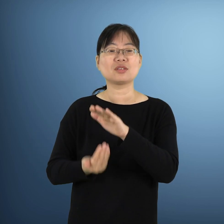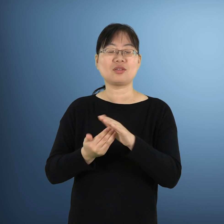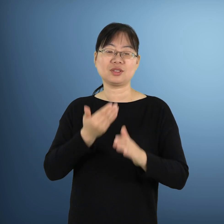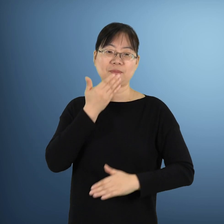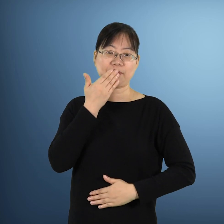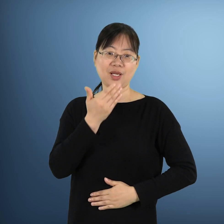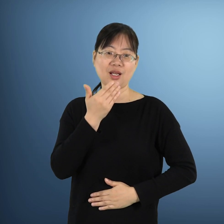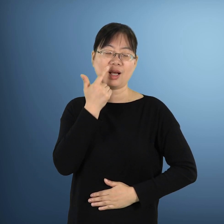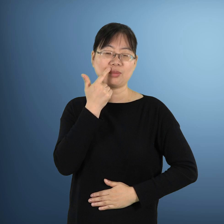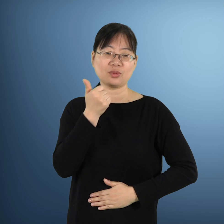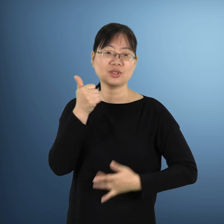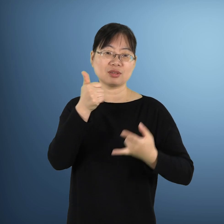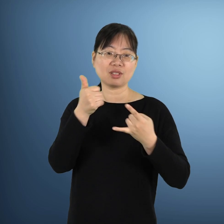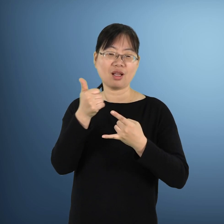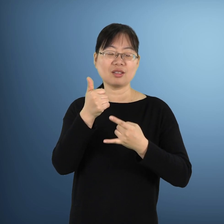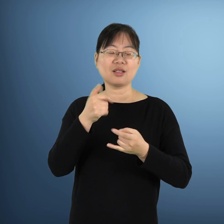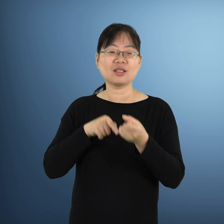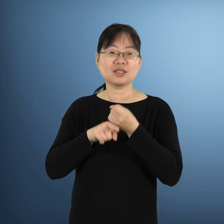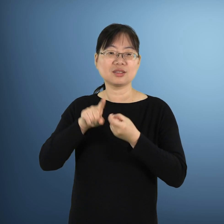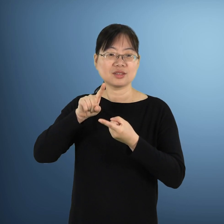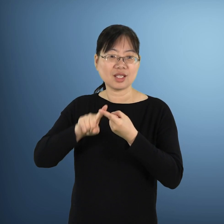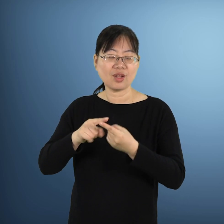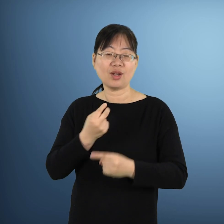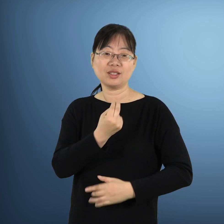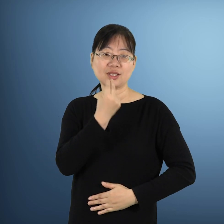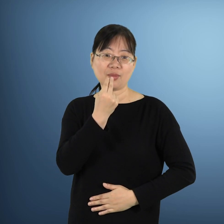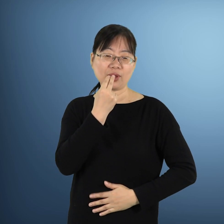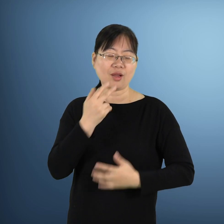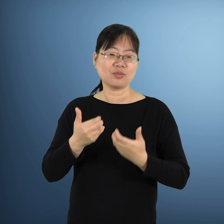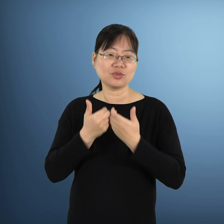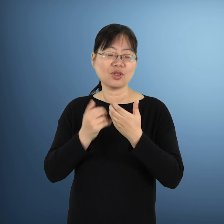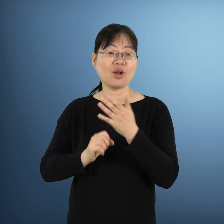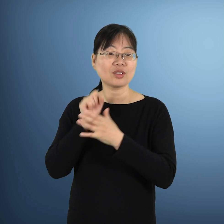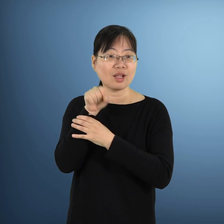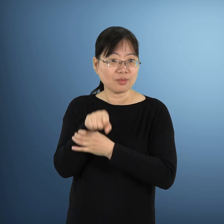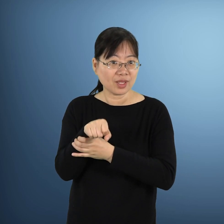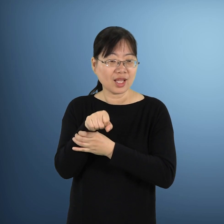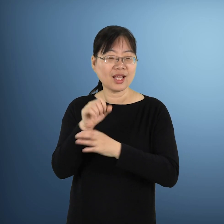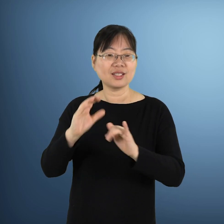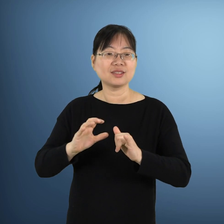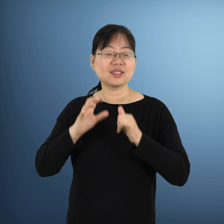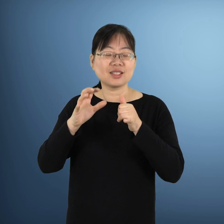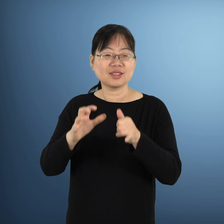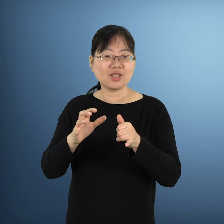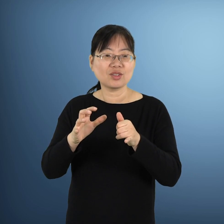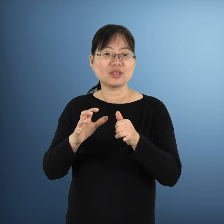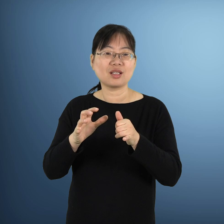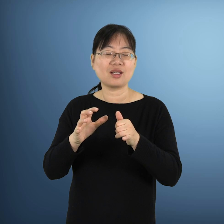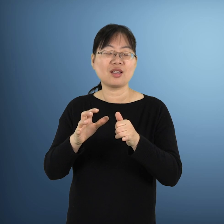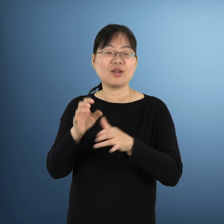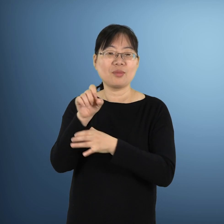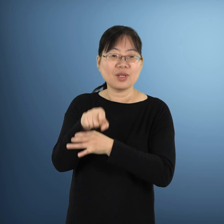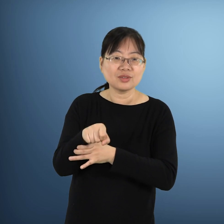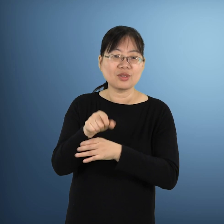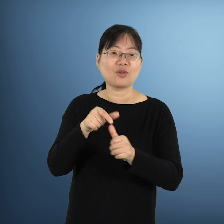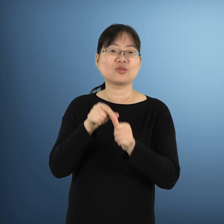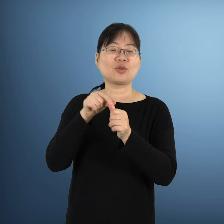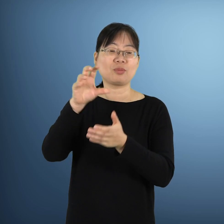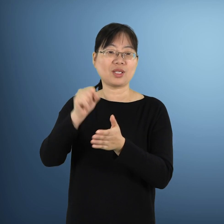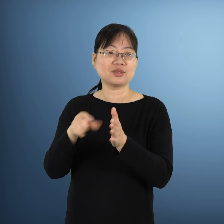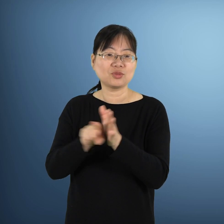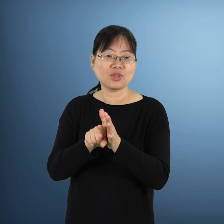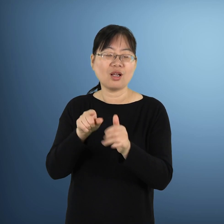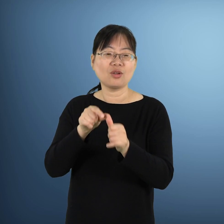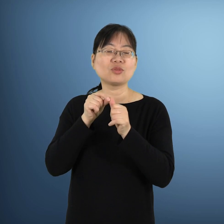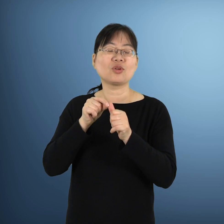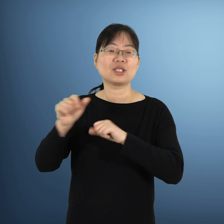성취해 아버지께서 의도하신 생명의 풍성한 열매가 이 땅에 맺어져 구원받도록, 구원의